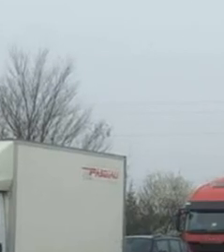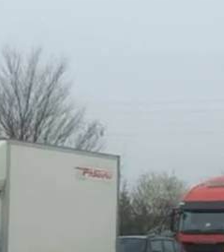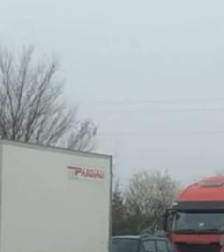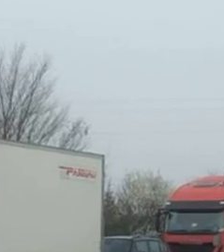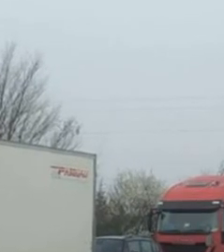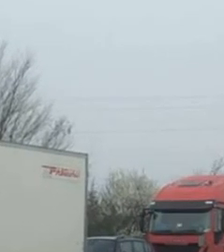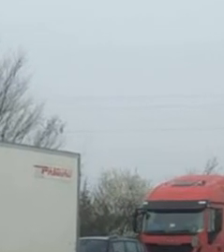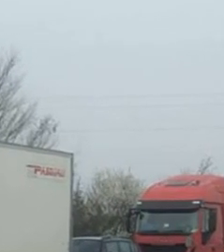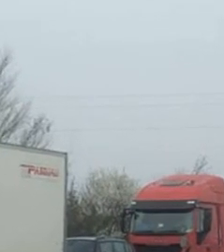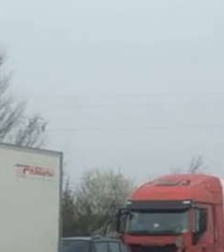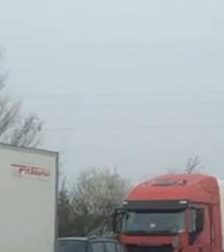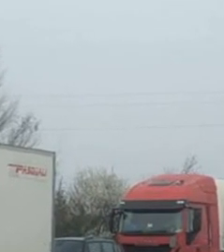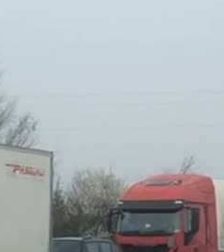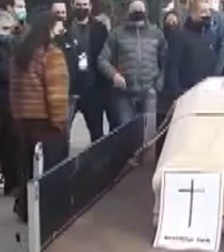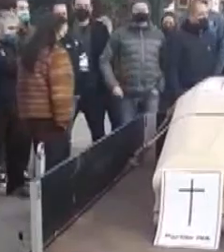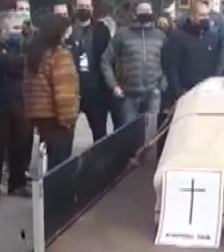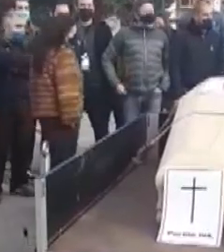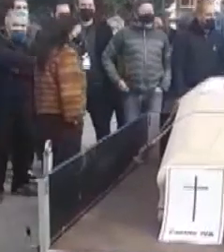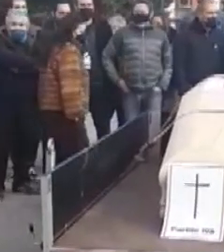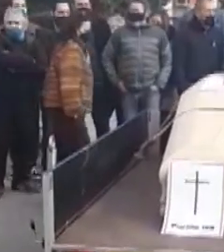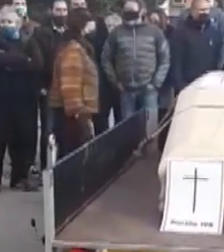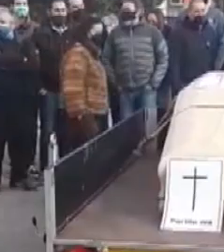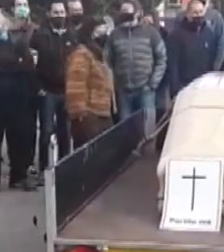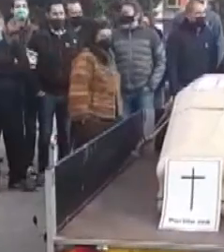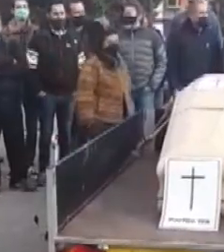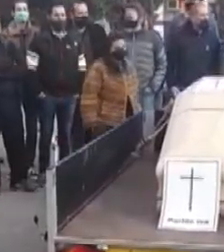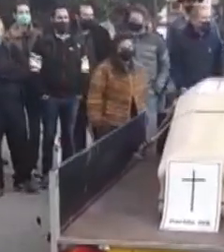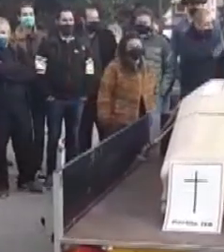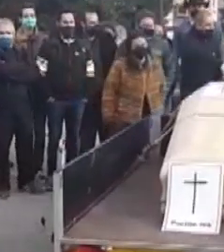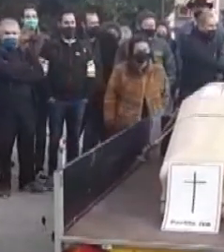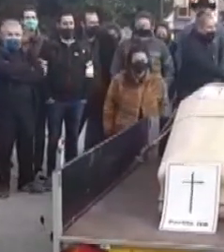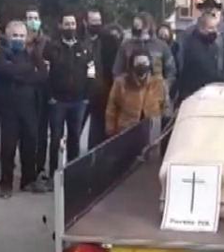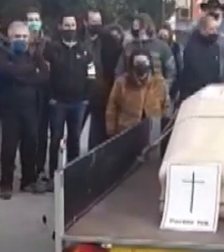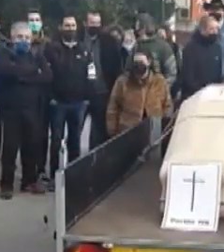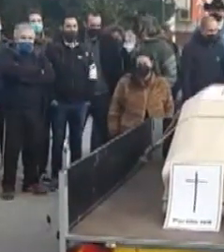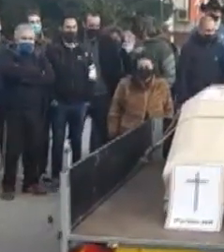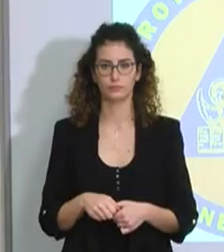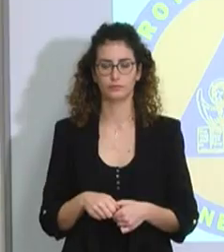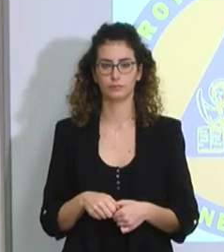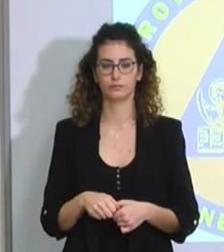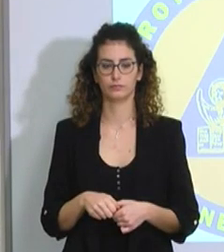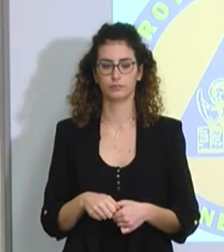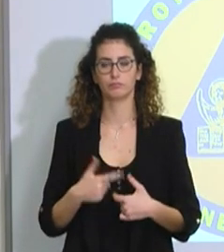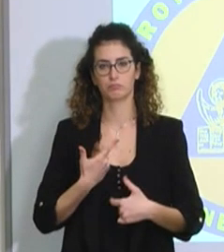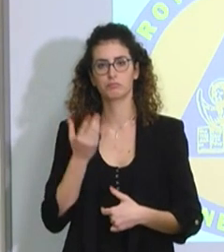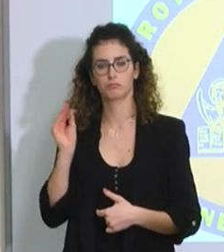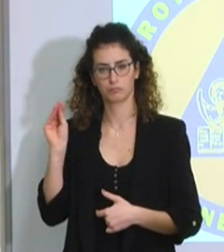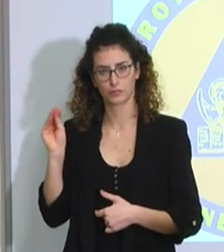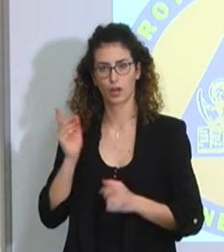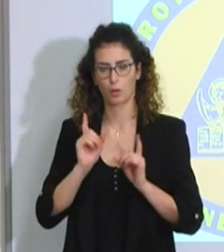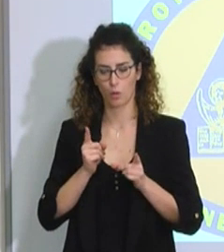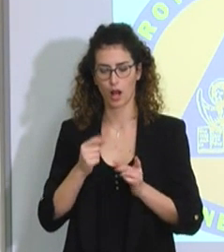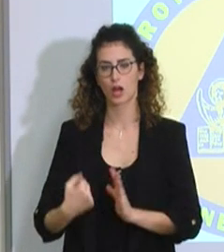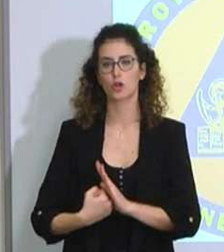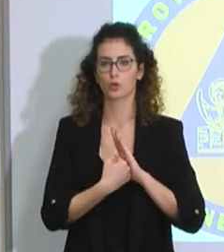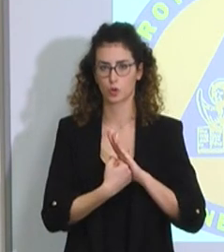La seconda è per tutto il mondo produttivo, le partite IVA che in questi giorni stanno manifestando la loro insofferenza. Abbiamo chiesto che i sostegni